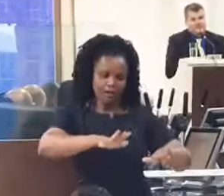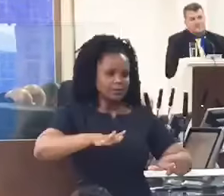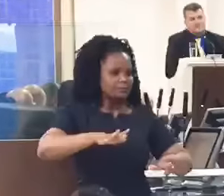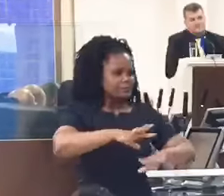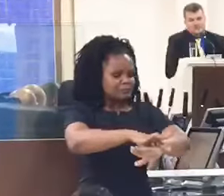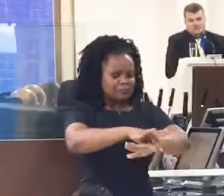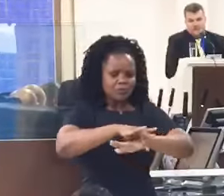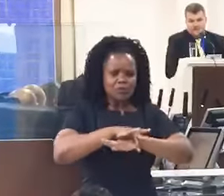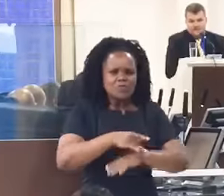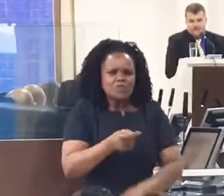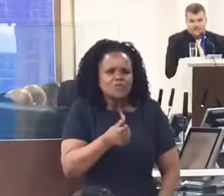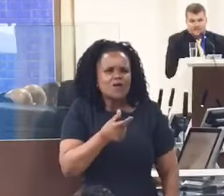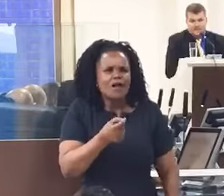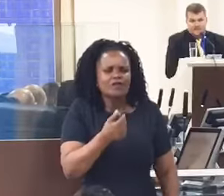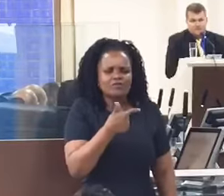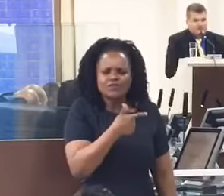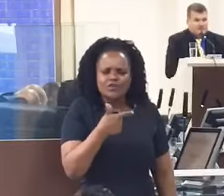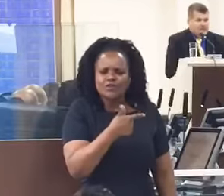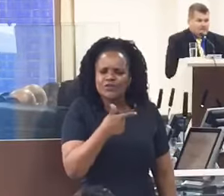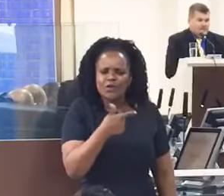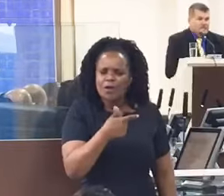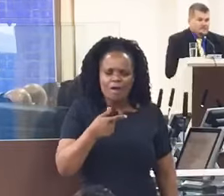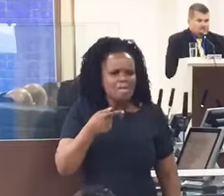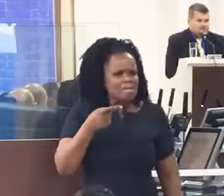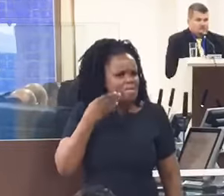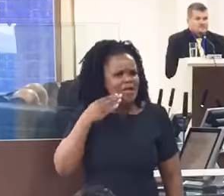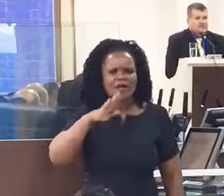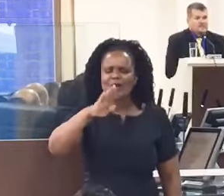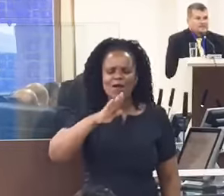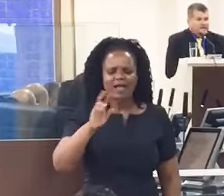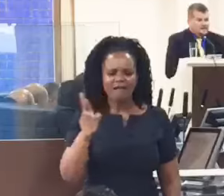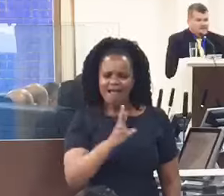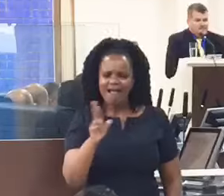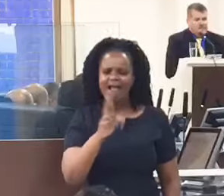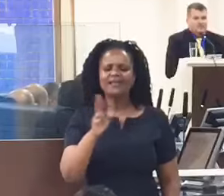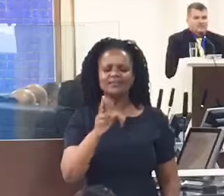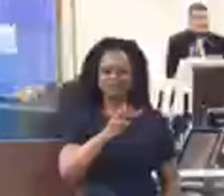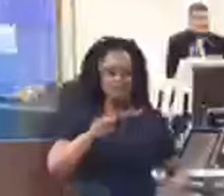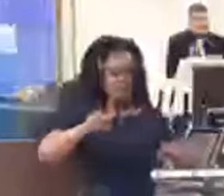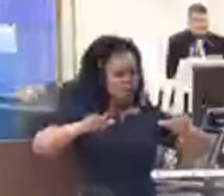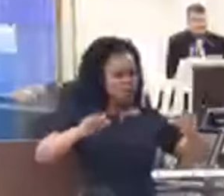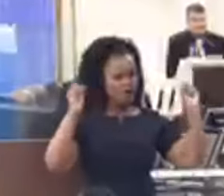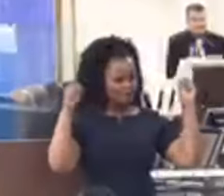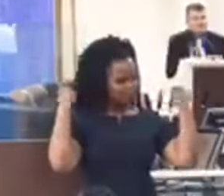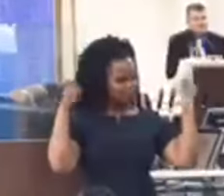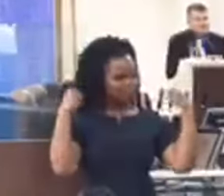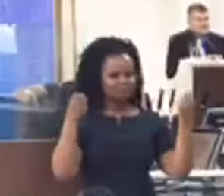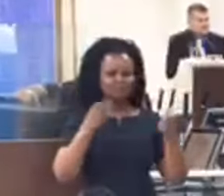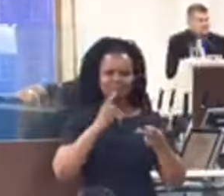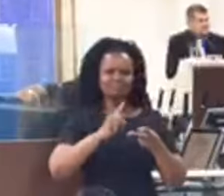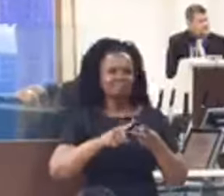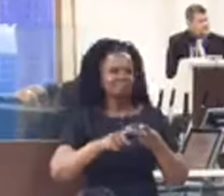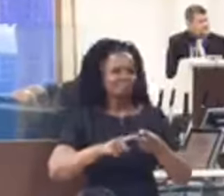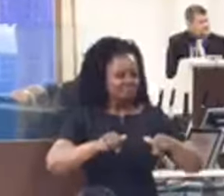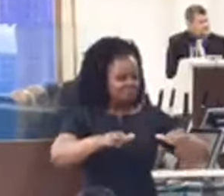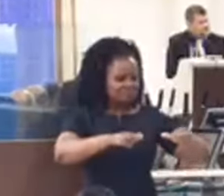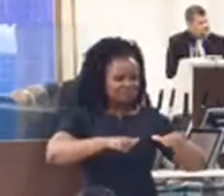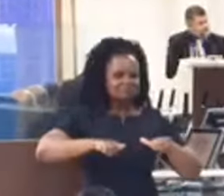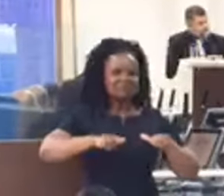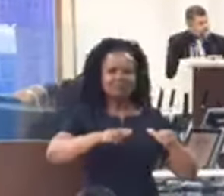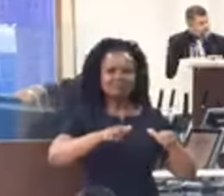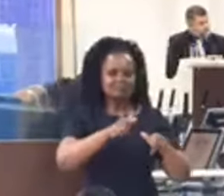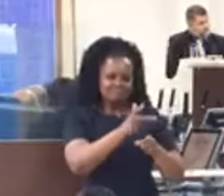quase R$22 milhões investido aí, também em viaturas, academia, armamento, enfim,